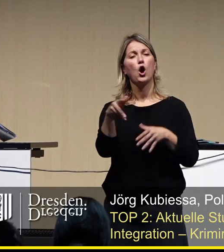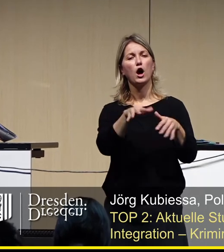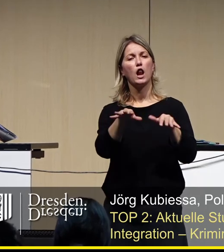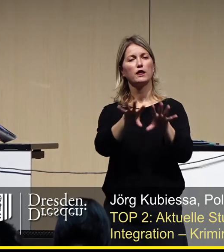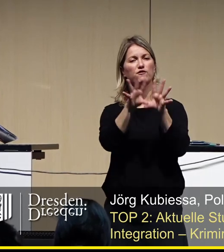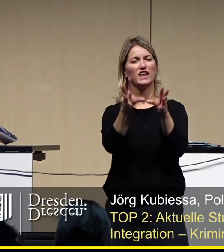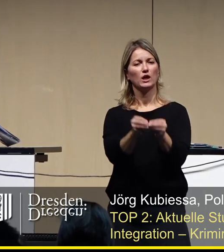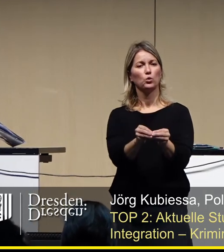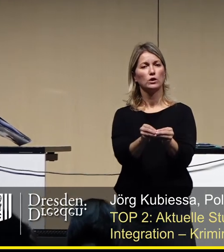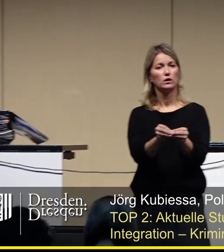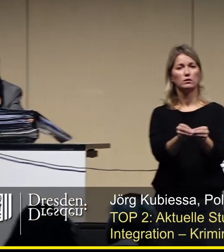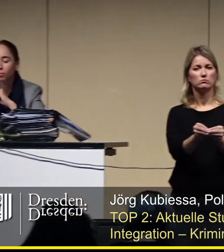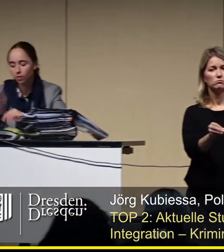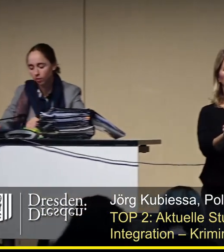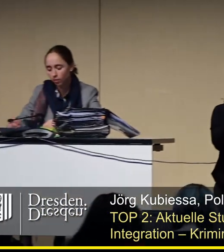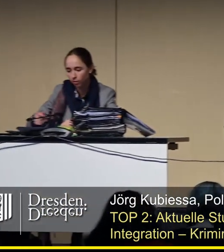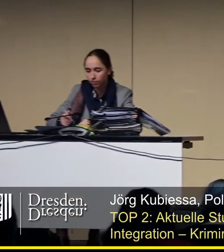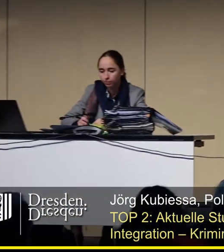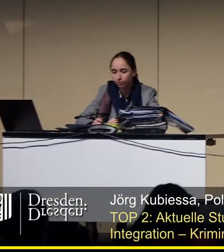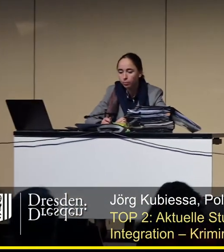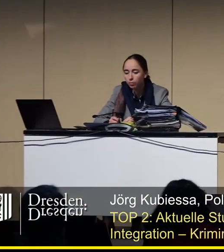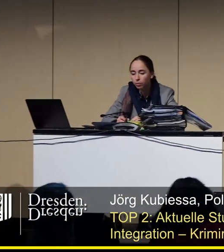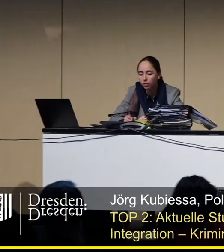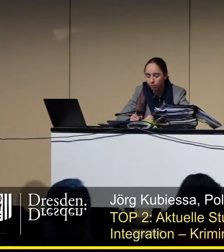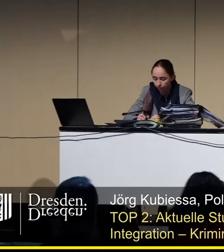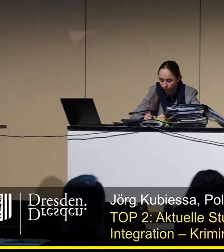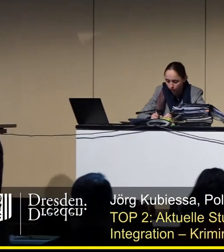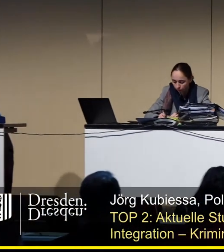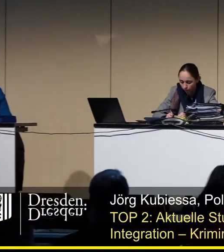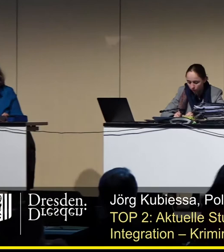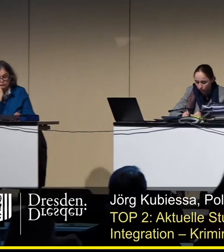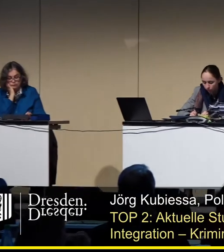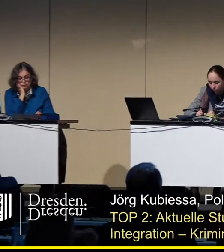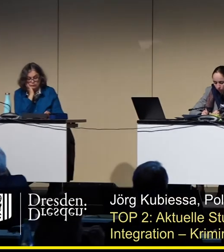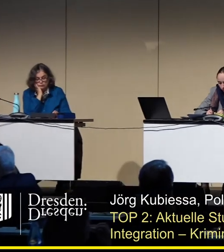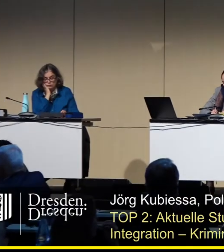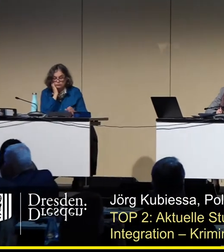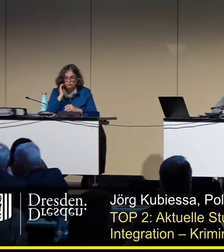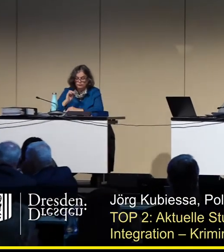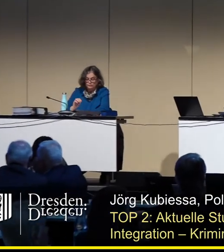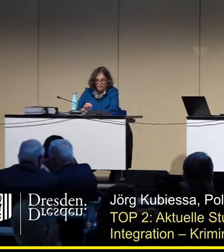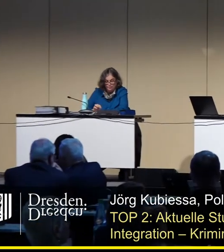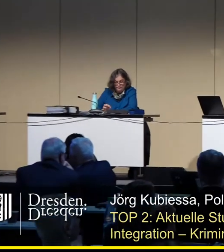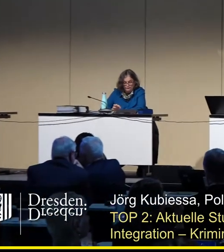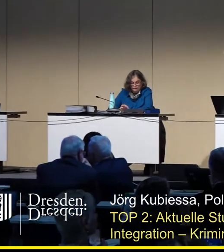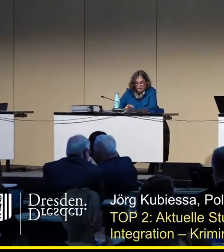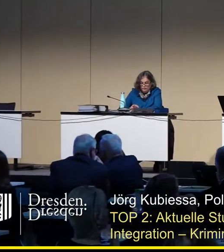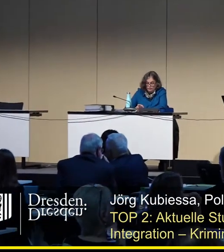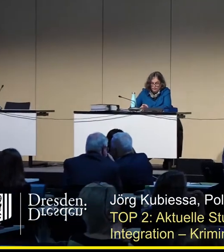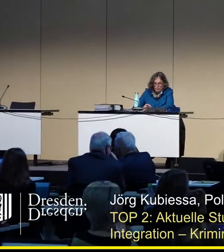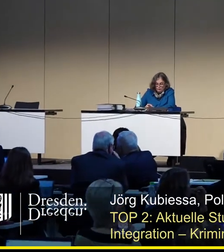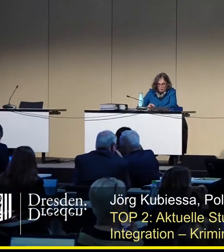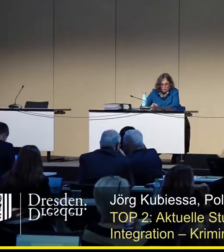ein Arbeitsergebnis, dass Dresden tatsächlich sich unterhalb dem Mittelwert dieser